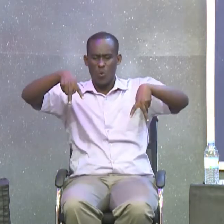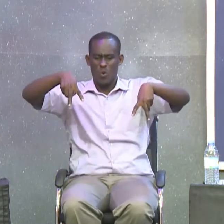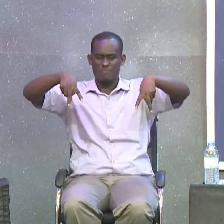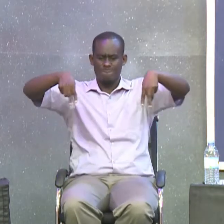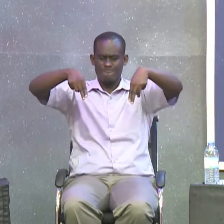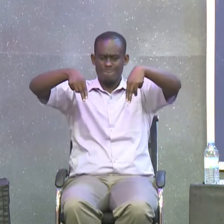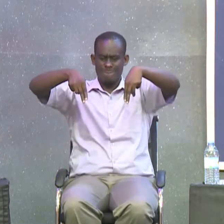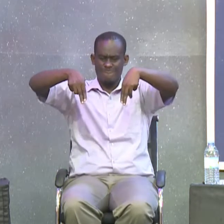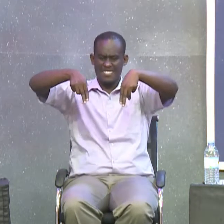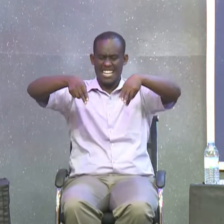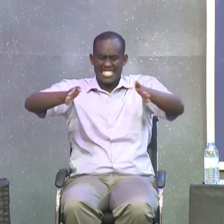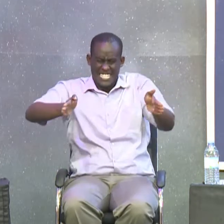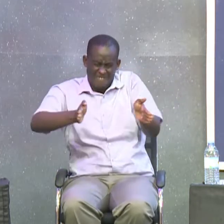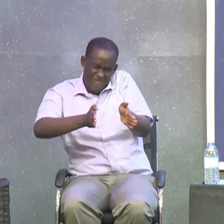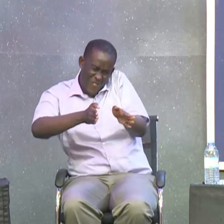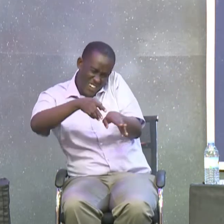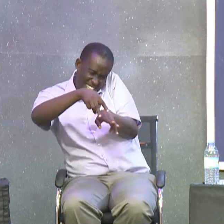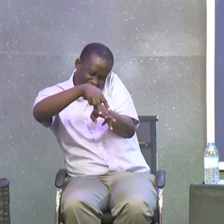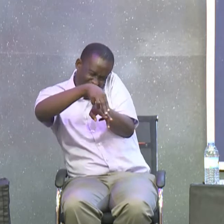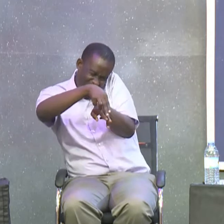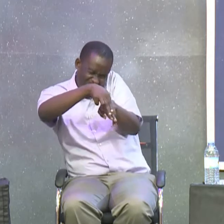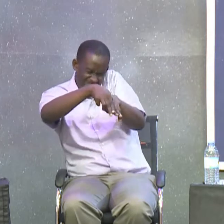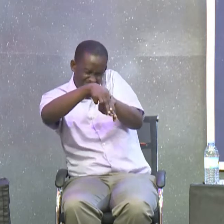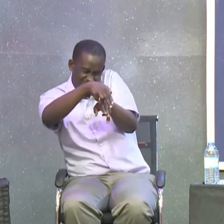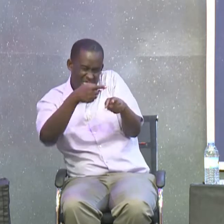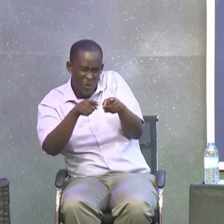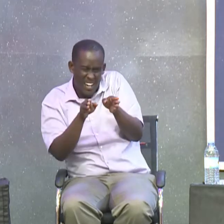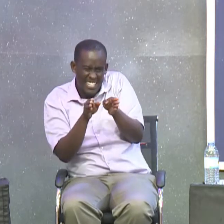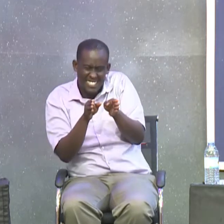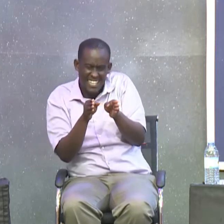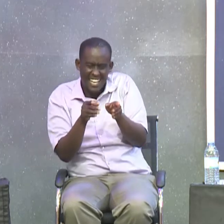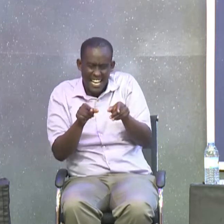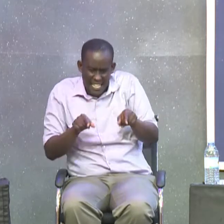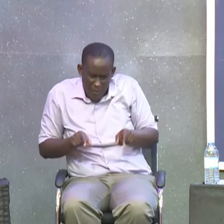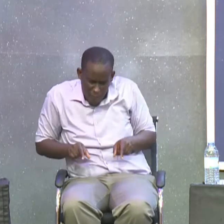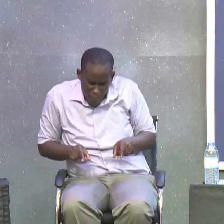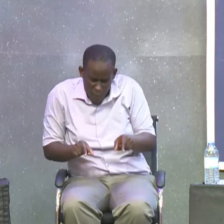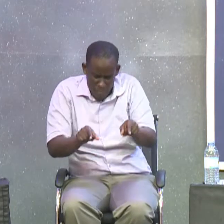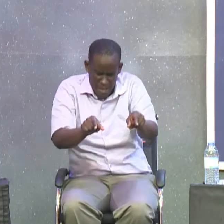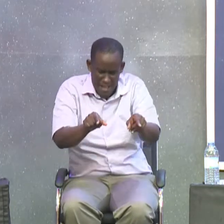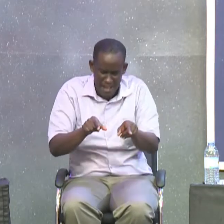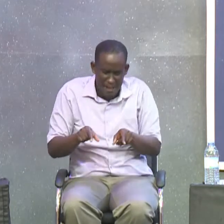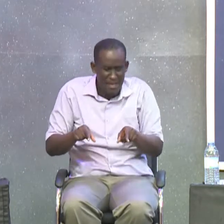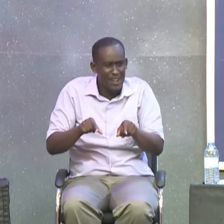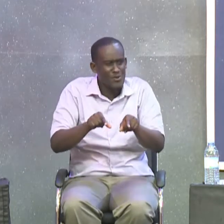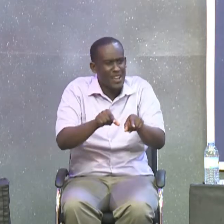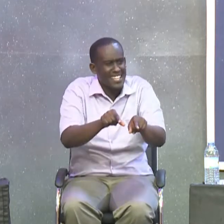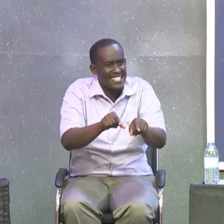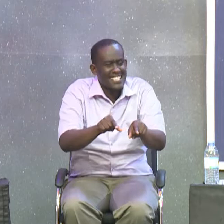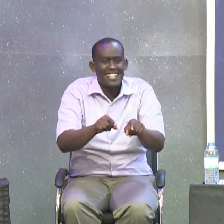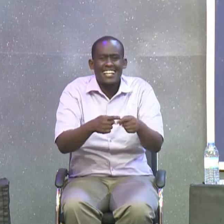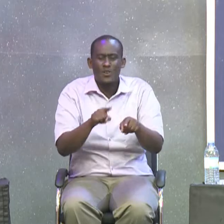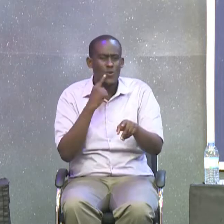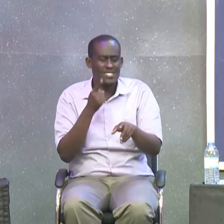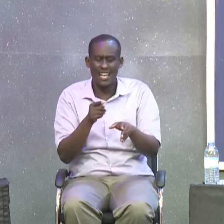okubeera kafunda nnyo nga bw'ogatta enguudo za train ebyuma bya train ebikola ebibiri